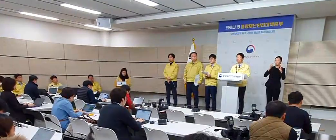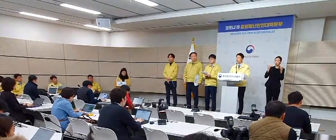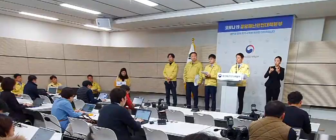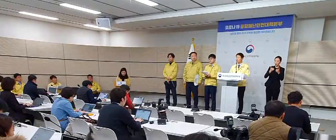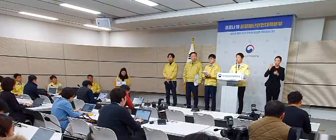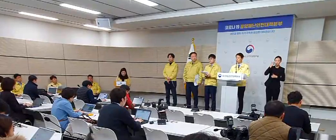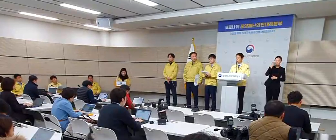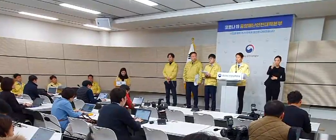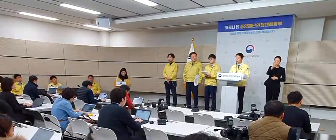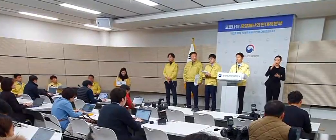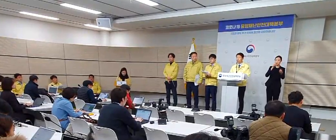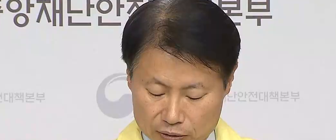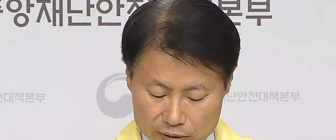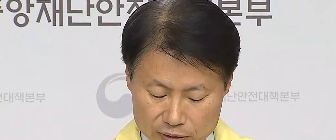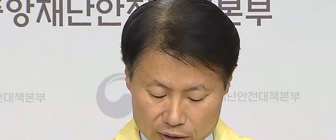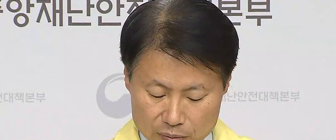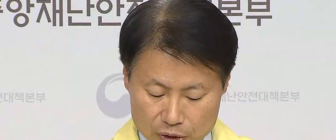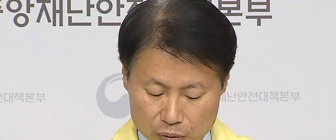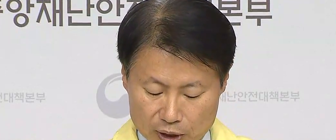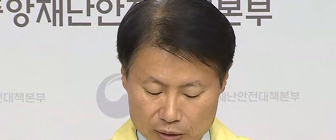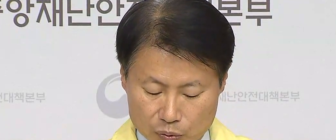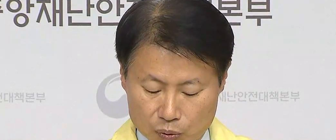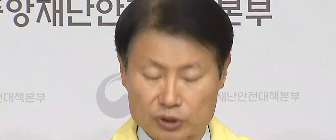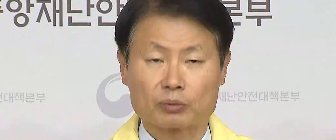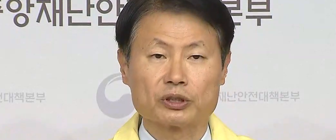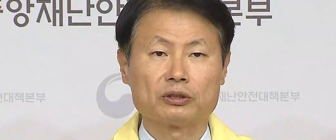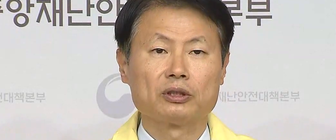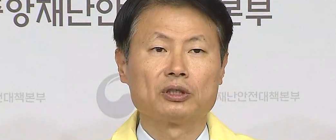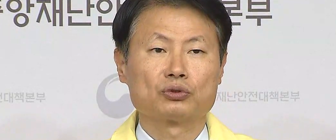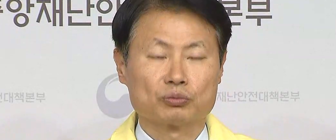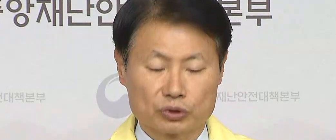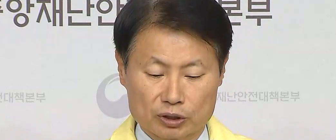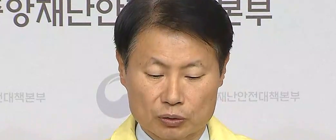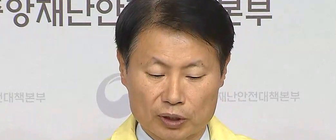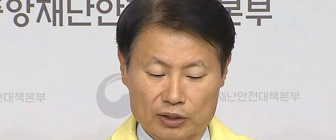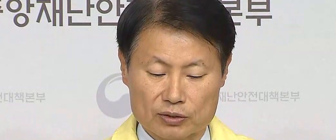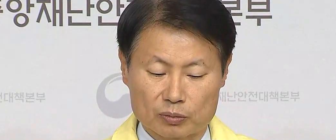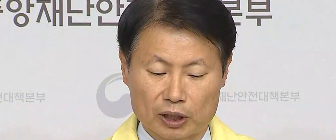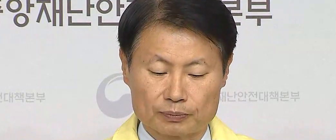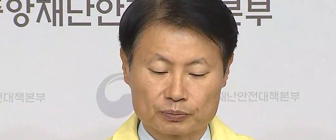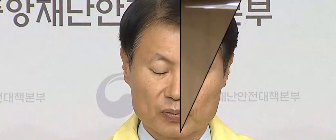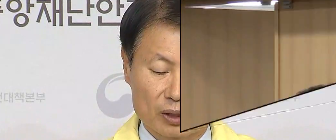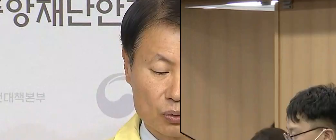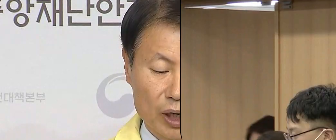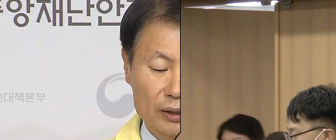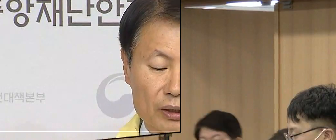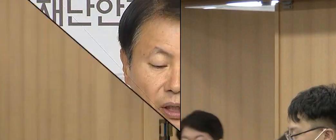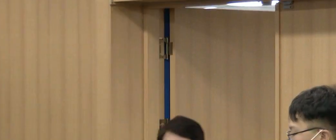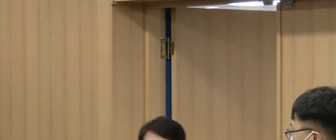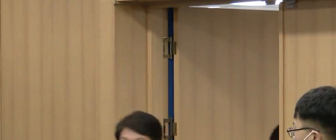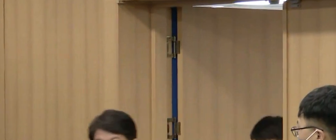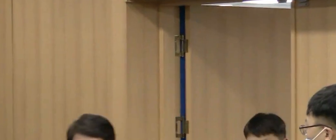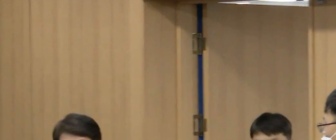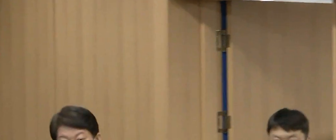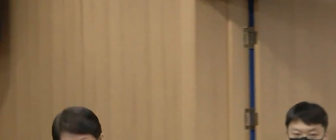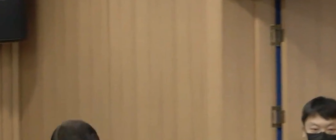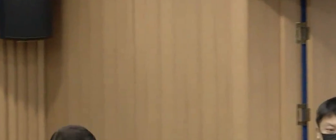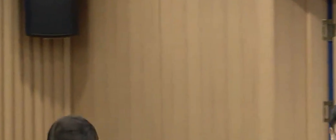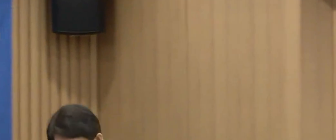오는 8일부터 증상이 없는 신천지 대구교회 신도들의 자가격리가 해제된다는 방역당국 발표에 대구시가